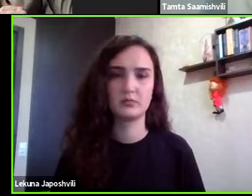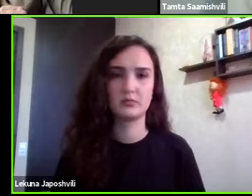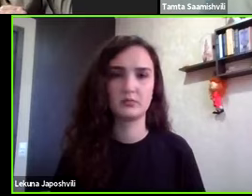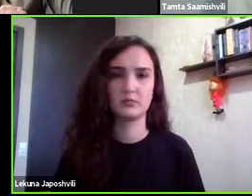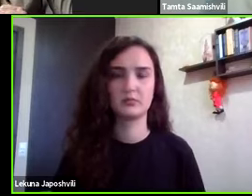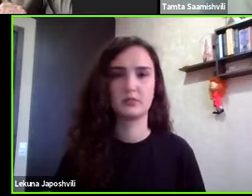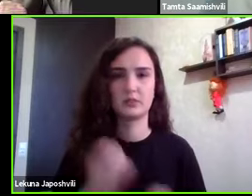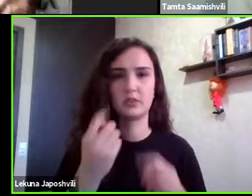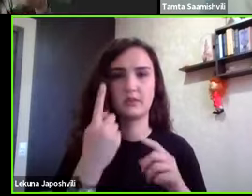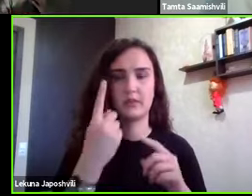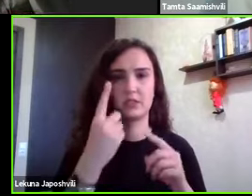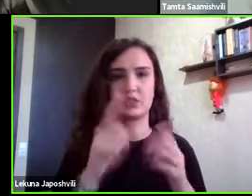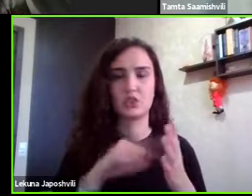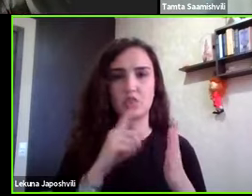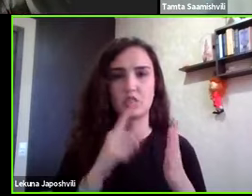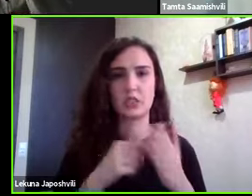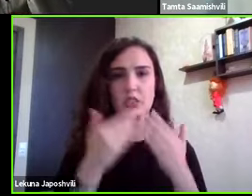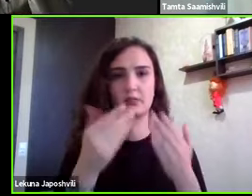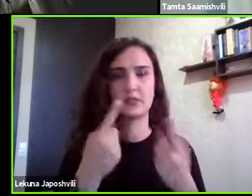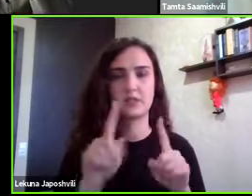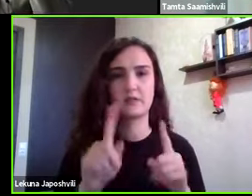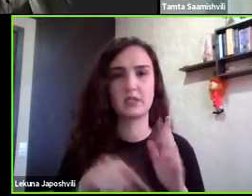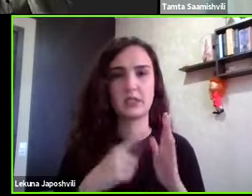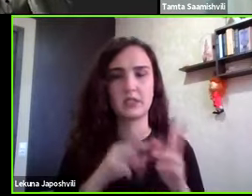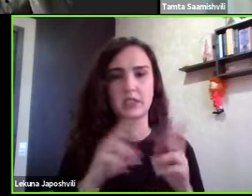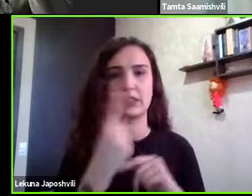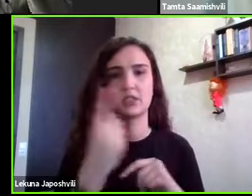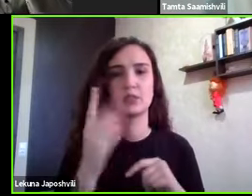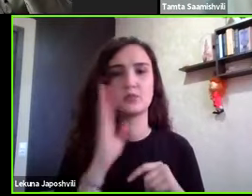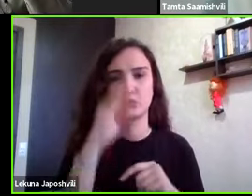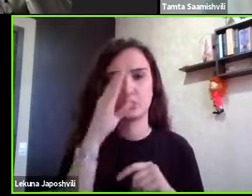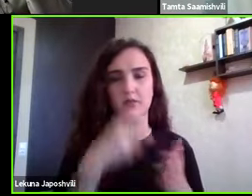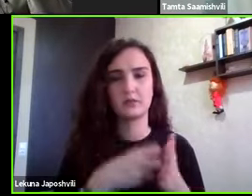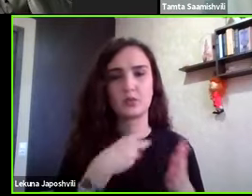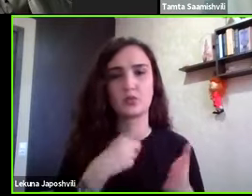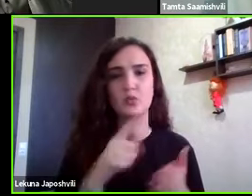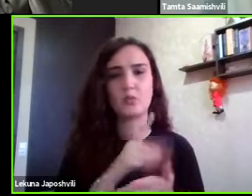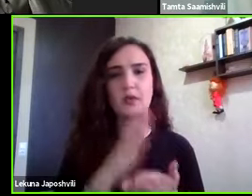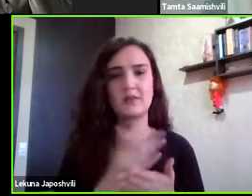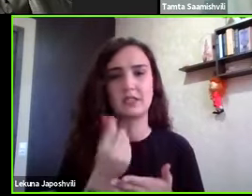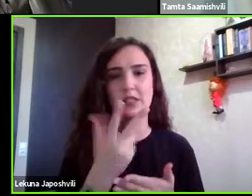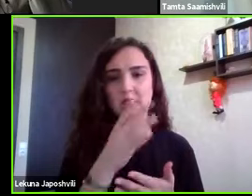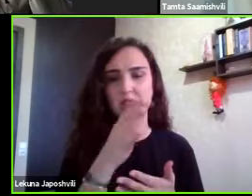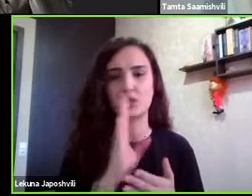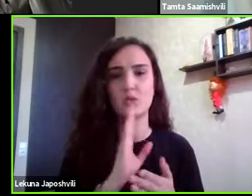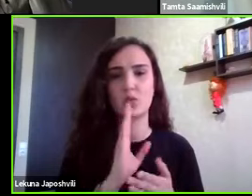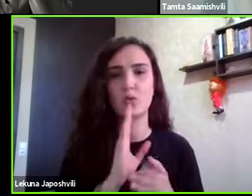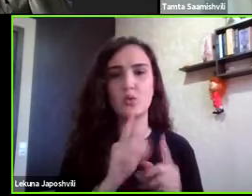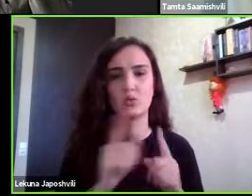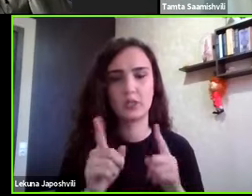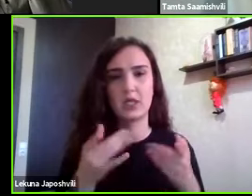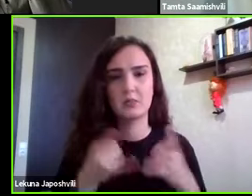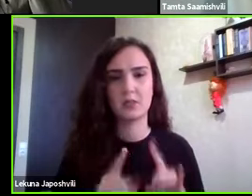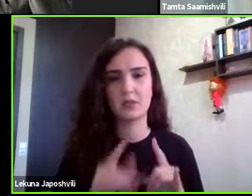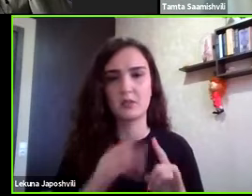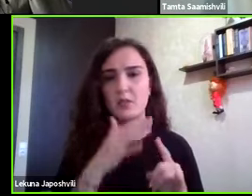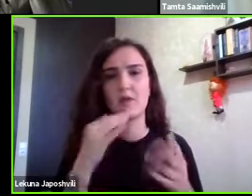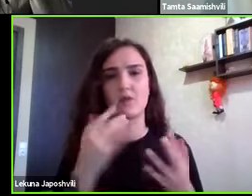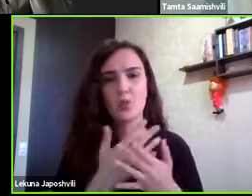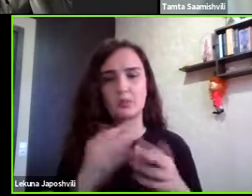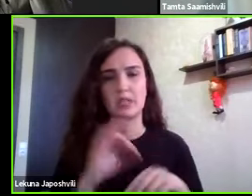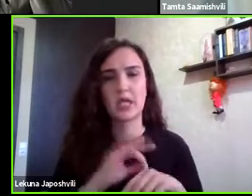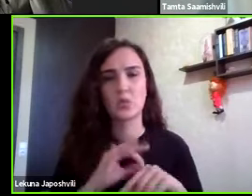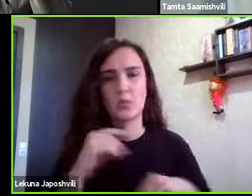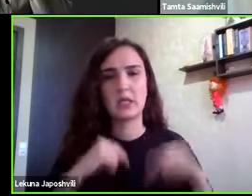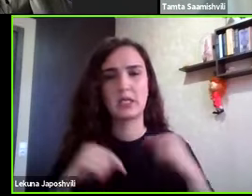შემდგომ გადავდივარ სხვა საკითხზე. ერთ-ერთი მშობელი გვწერს, რომ ყავს 13 წლის გოგონა, რომელიც დაიბადა მრავლობითი